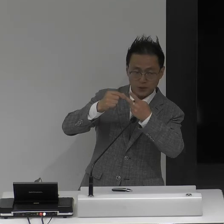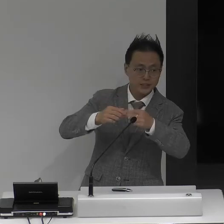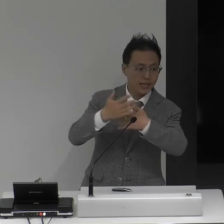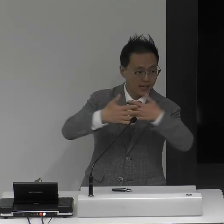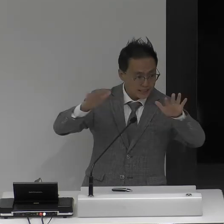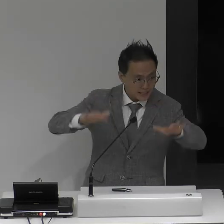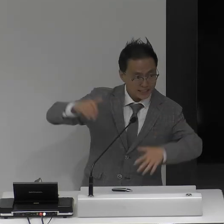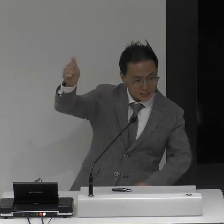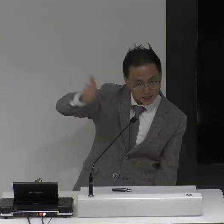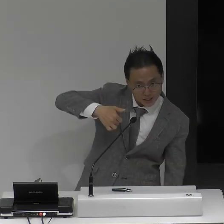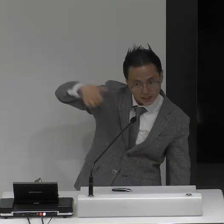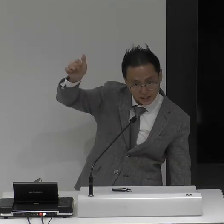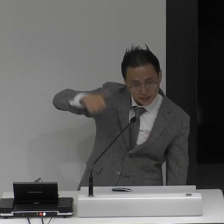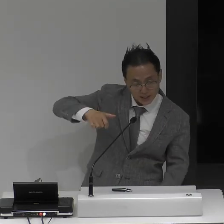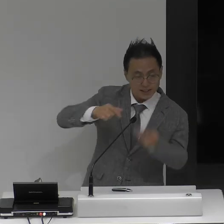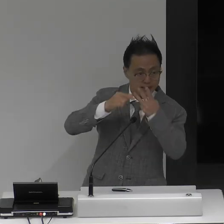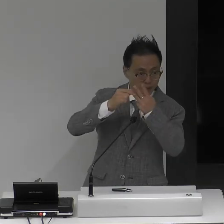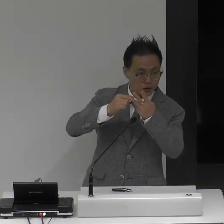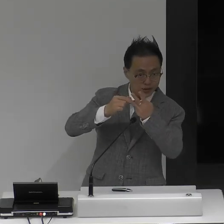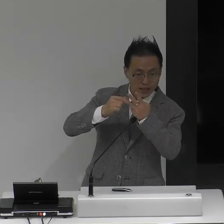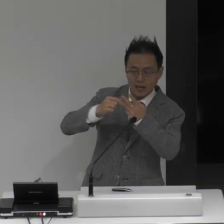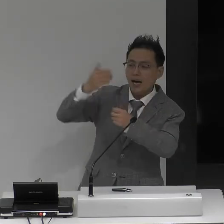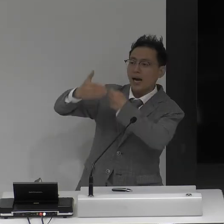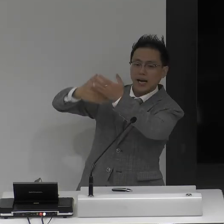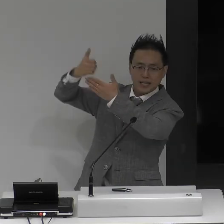번째 사자들, 세 번째 하나님.